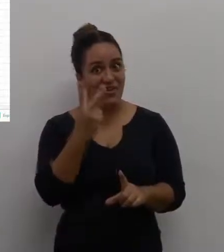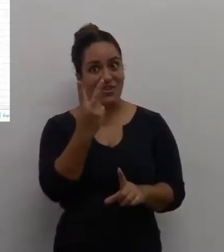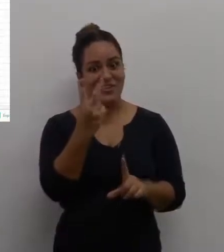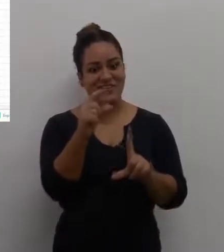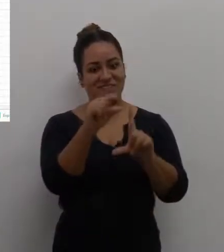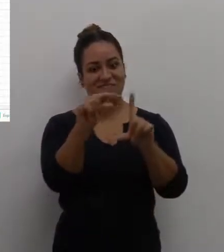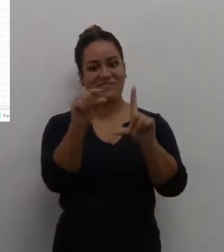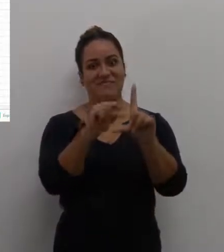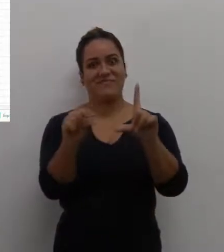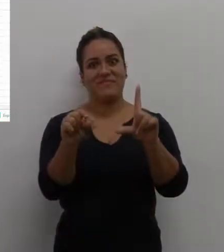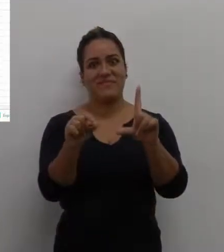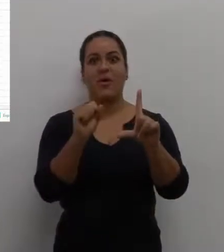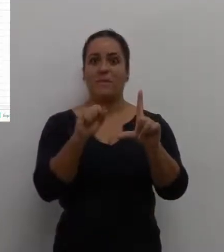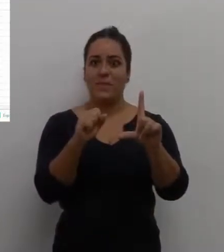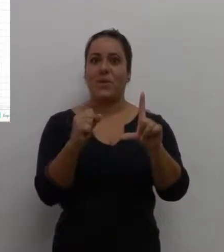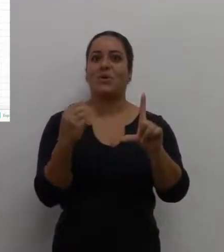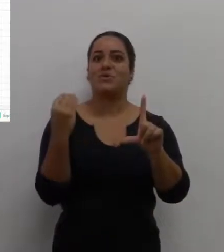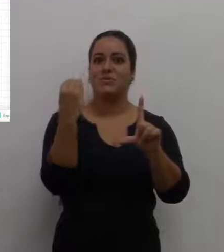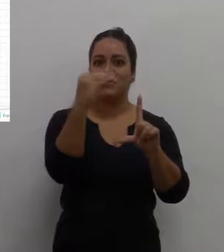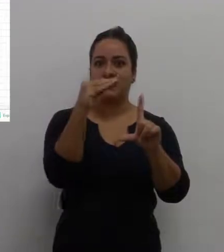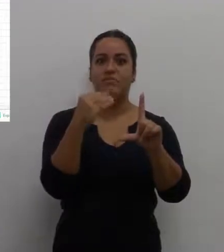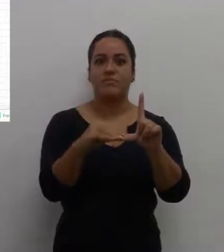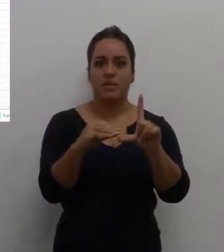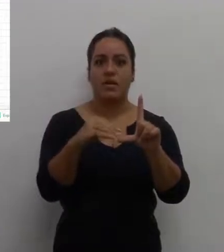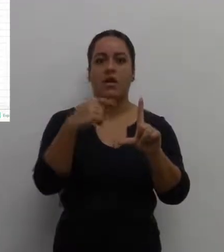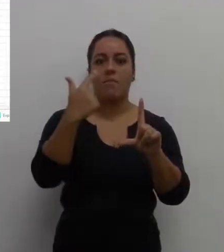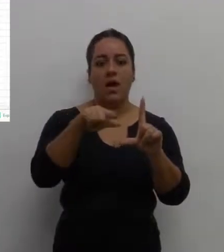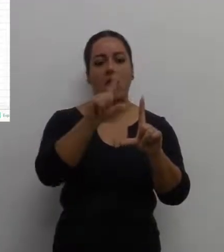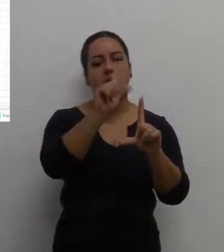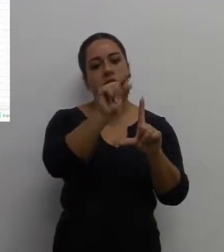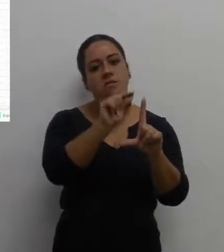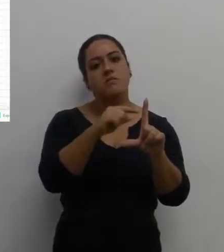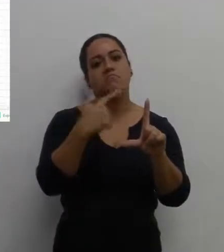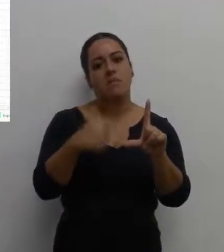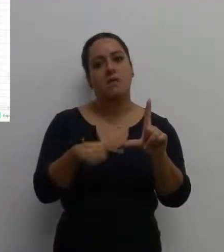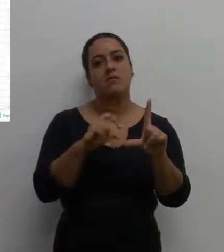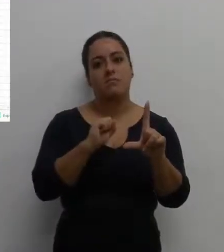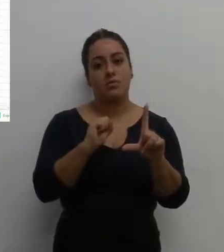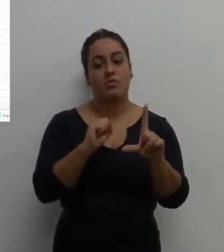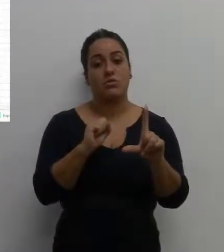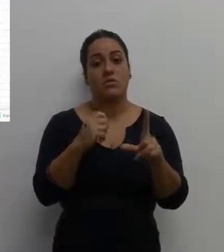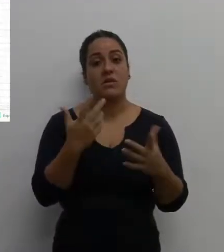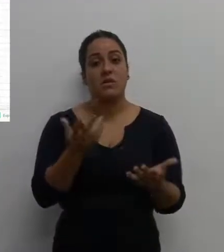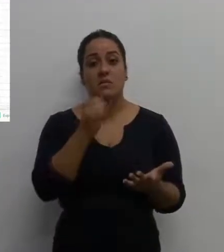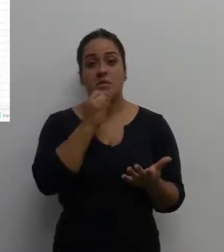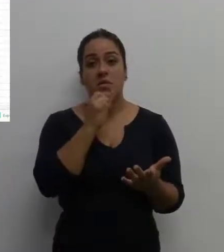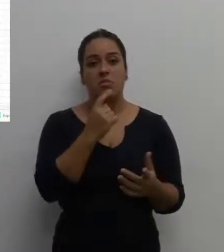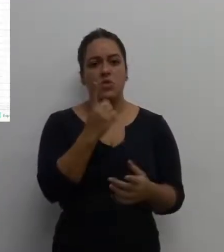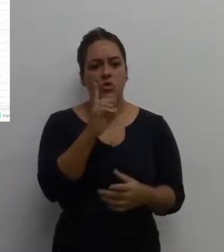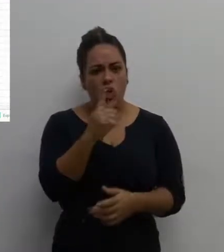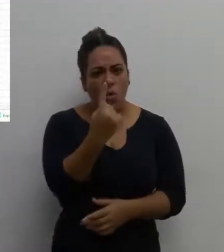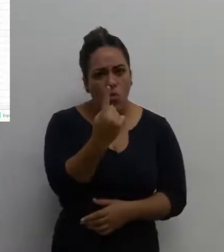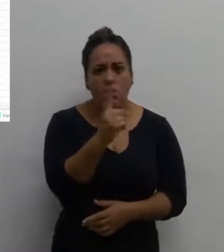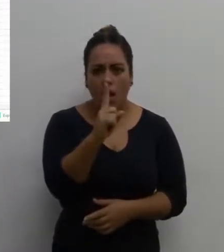viram? O filtro pode ser aplicado sob dois itens. Ok? Não necessariamente um único item, dois